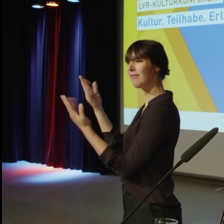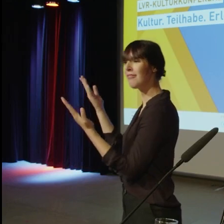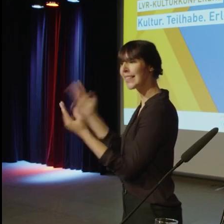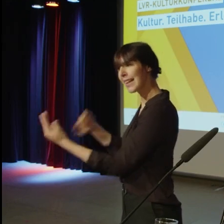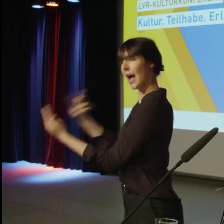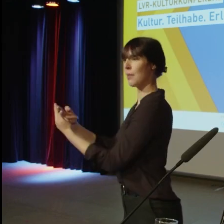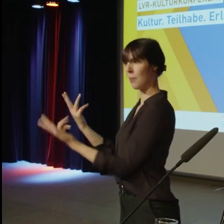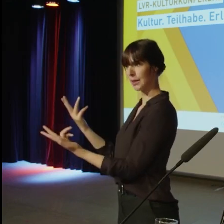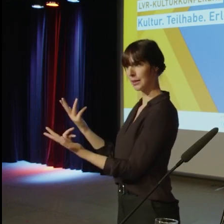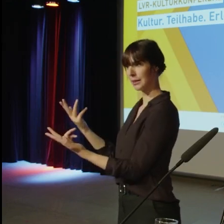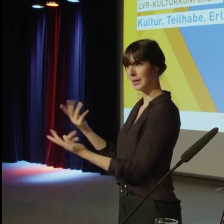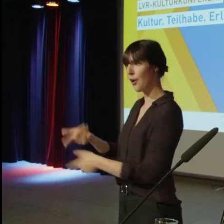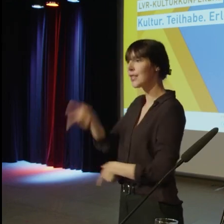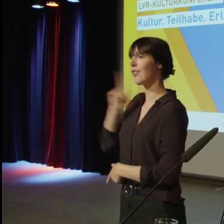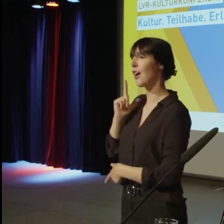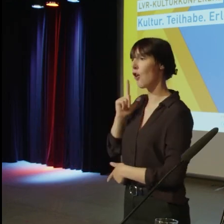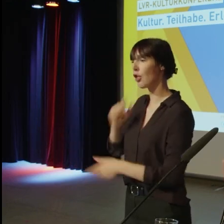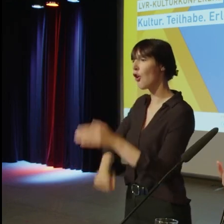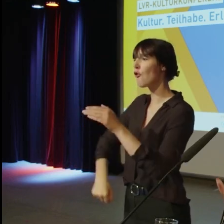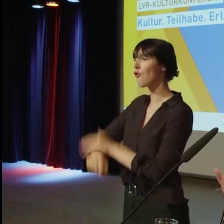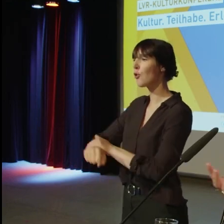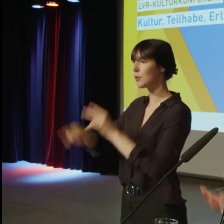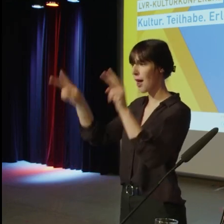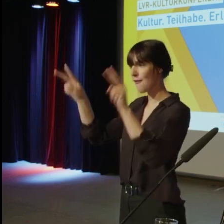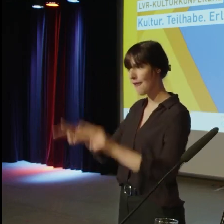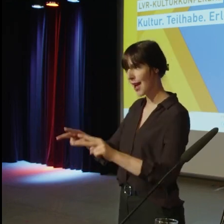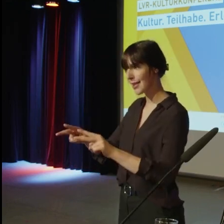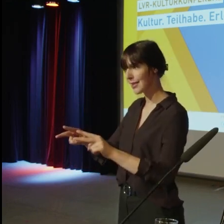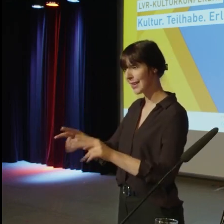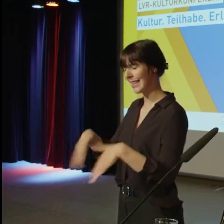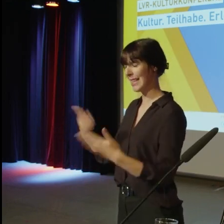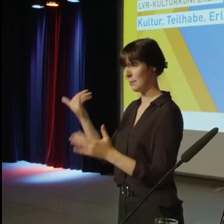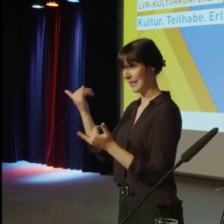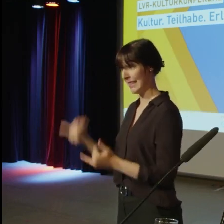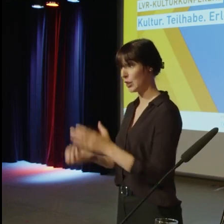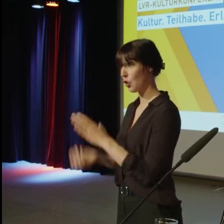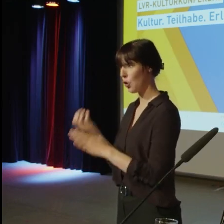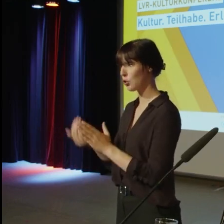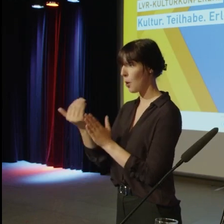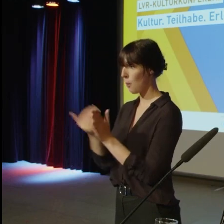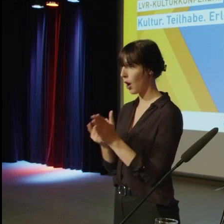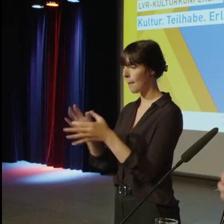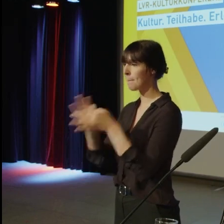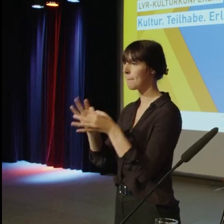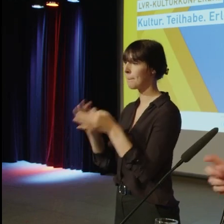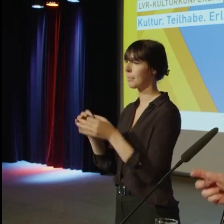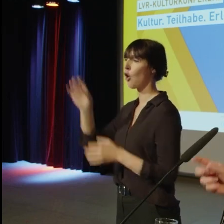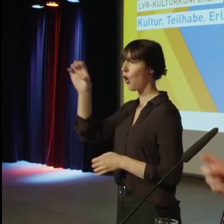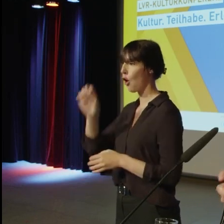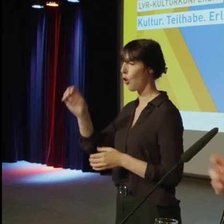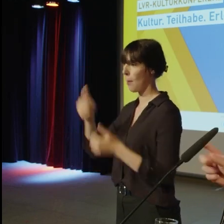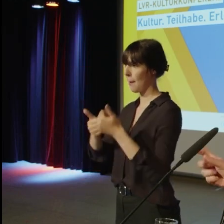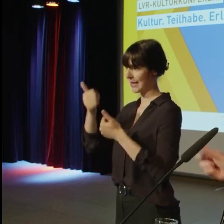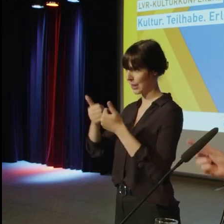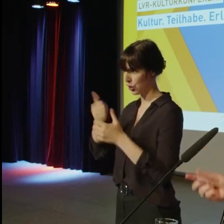Fußballfan, und es gibt jetzt ein Riesenkulturprogramm im Rahmen der Europameisterschaft in Nordrhein-Westfalen. Das heißt, ich kann eigentlich im Moment